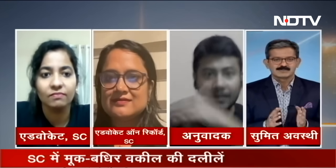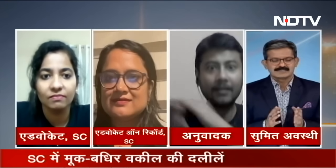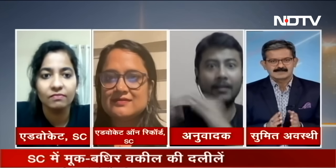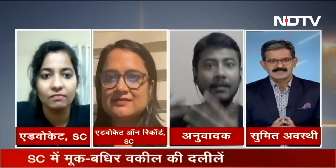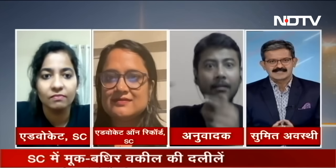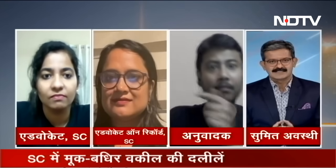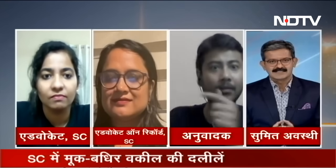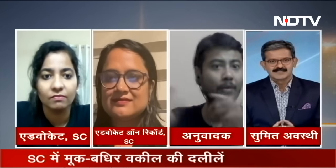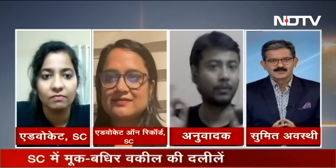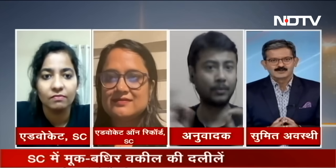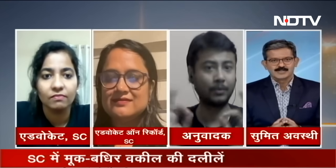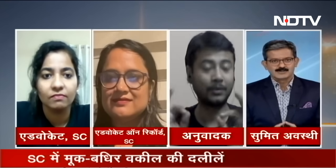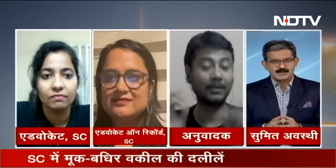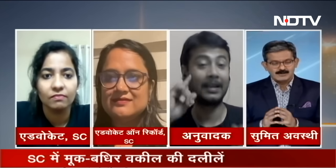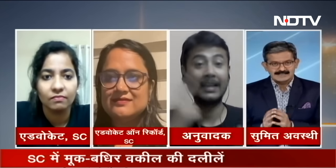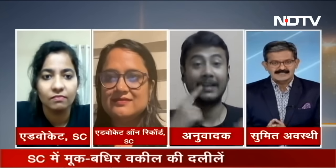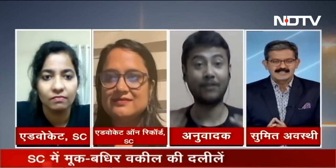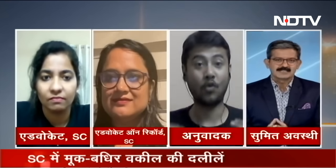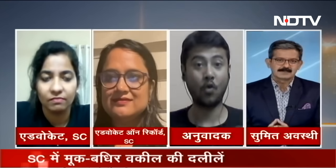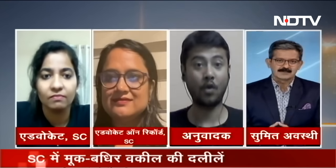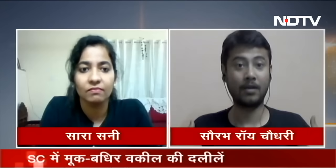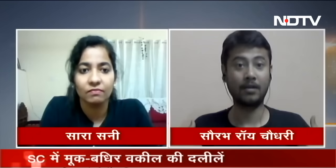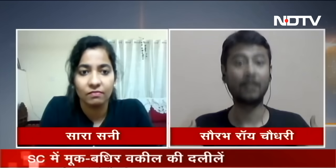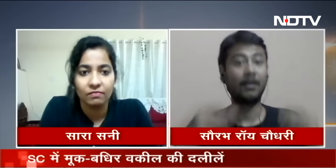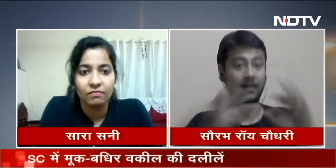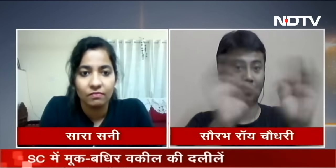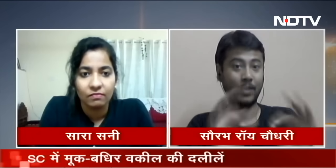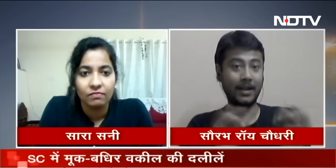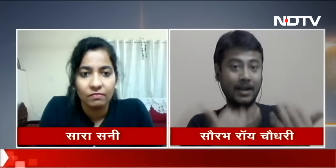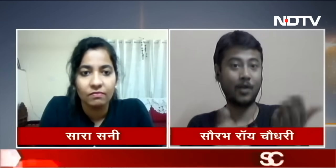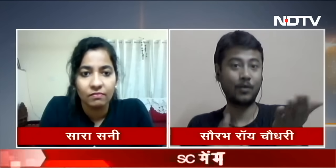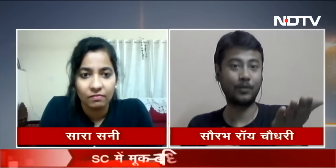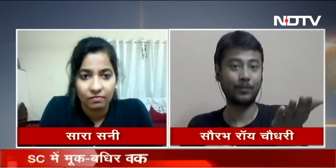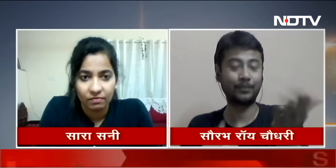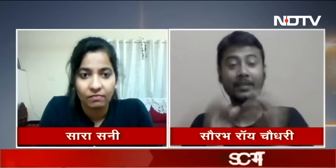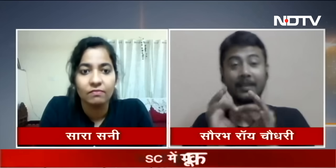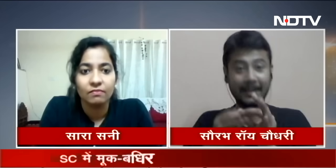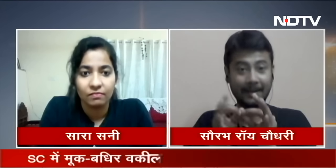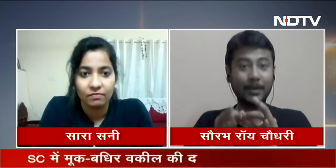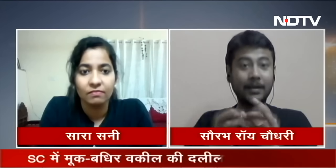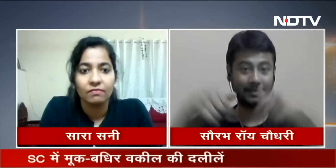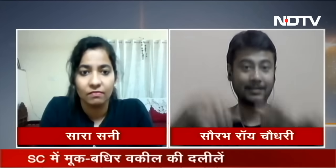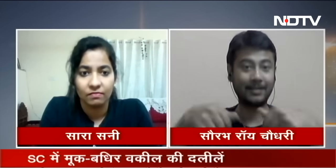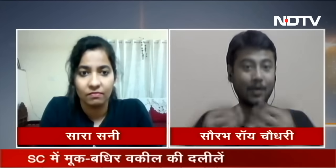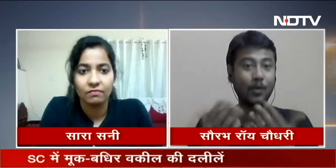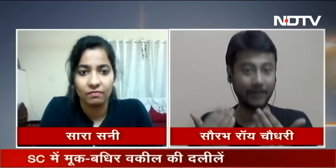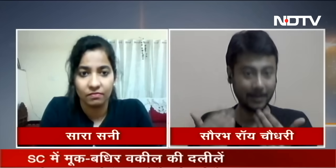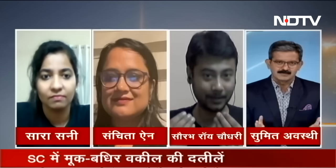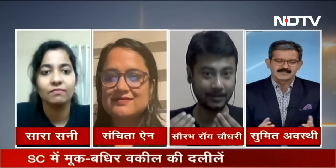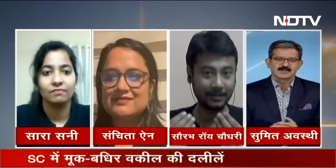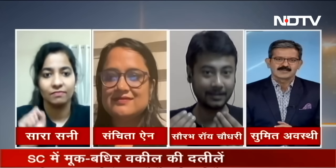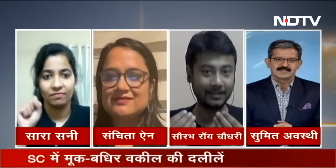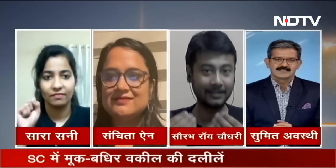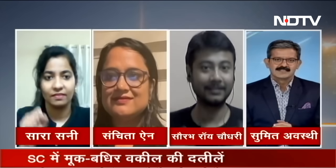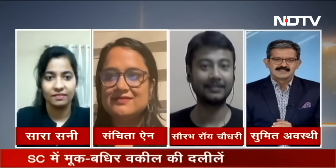वो इस वक्त हमारे साथ हैं, उनके जो अनुवादक हैं इंटरप्रेटर वो मेरे साथ इस वक्त मौजूद हैं, और इस वकील की